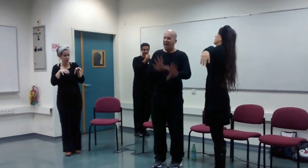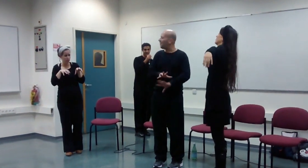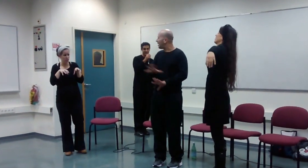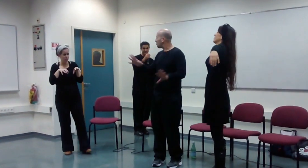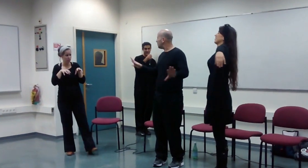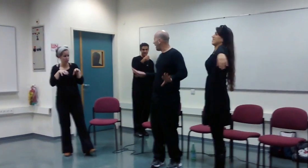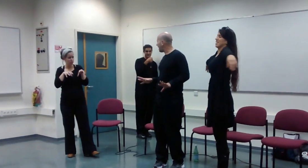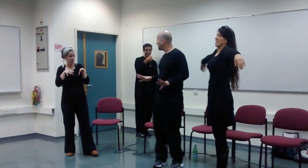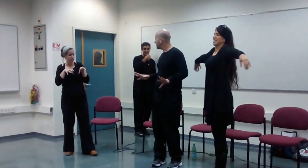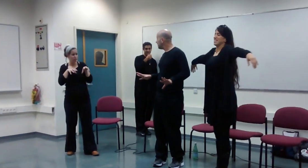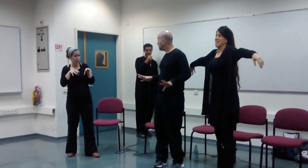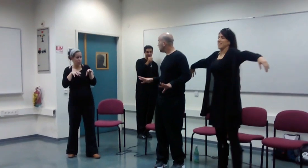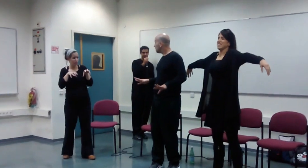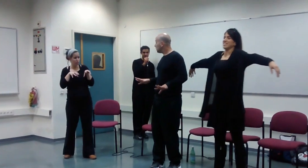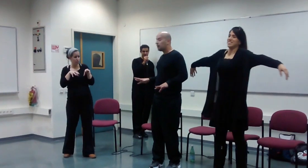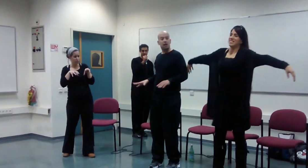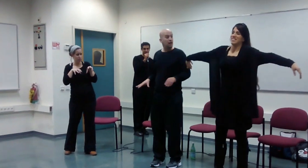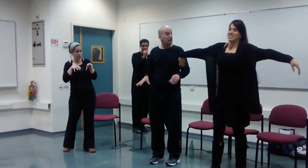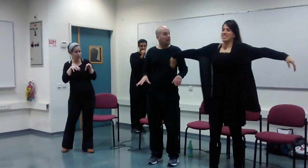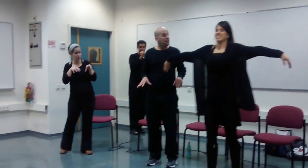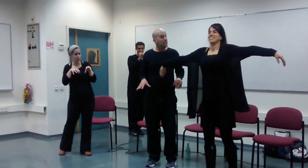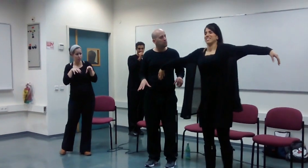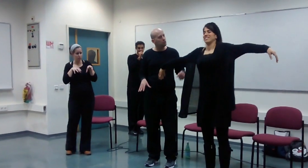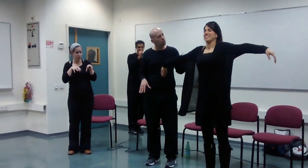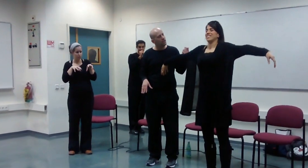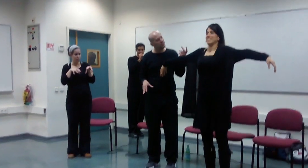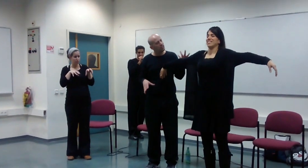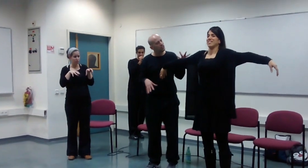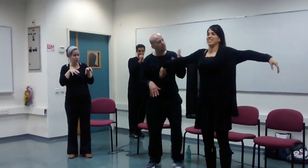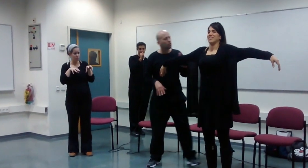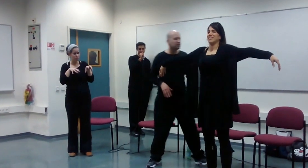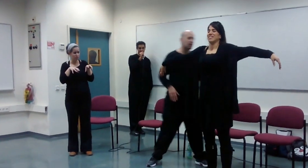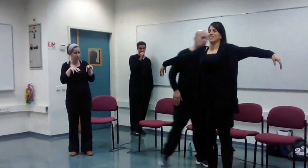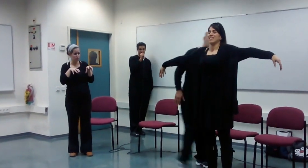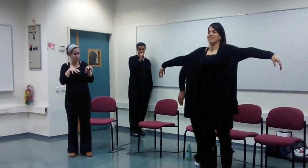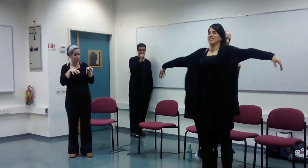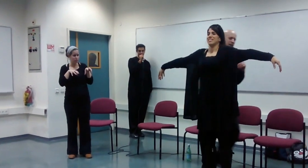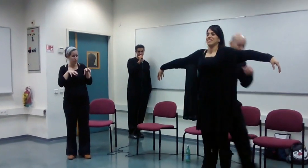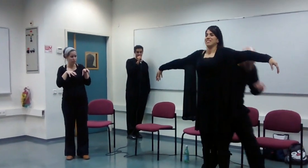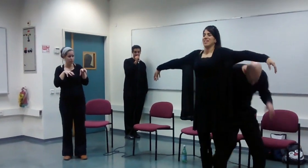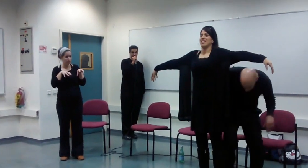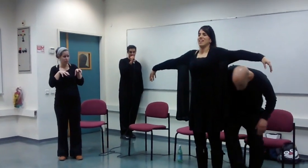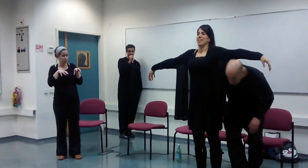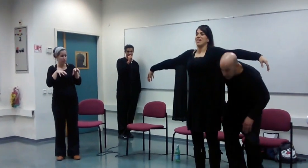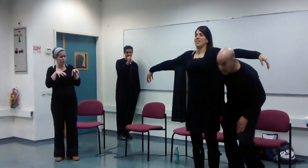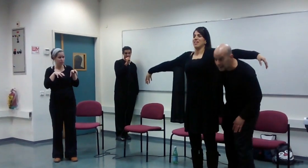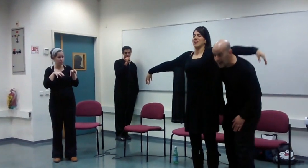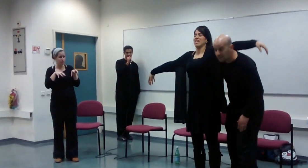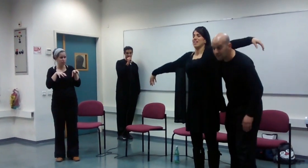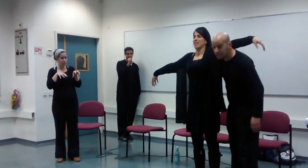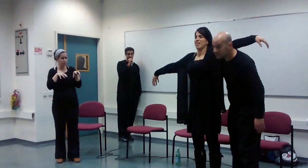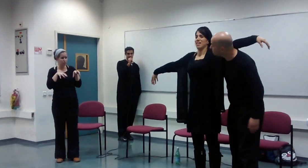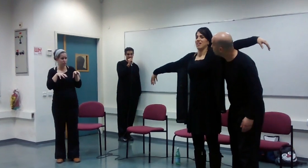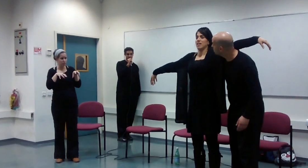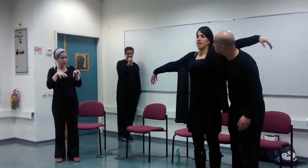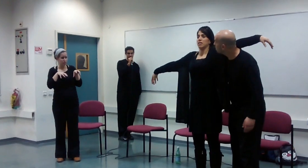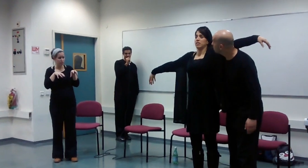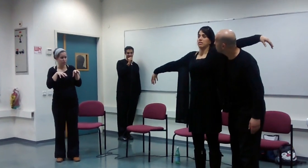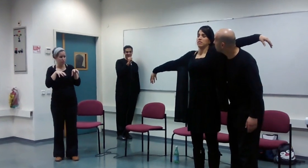רוצים, אבל אנחנו ביחד. יש משהו שאתה רוצה אולי? חלב?